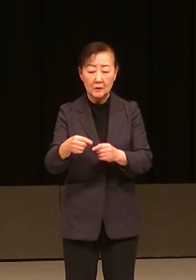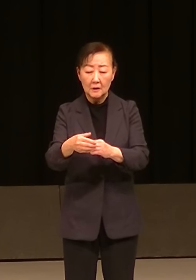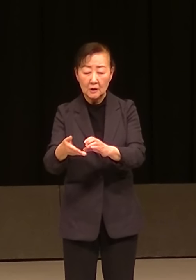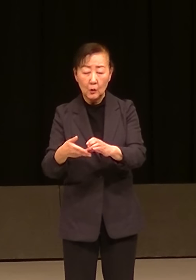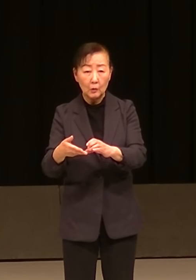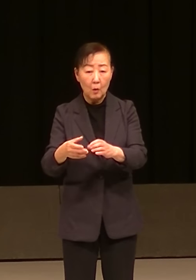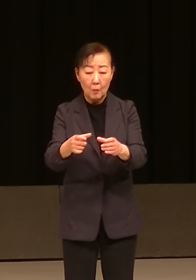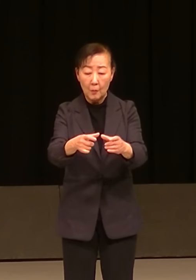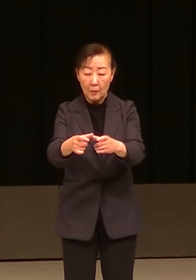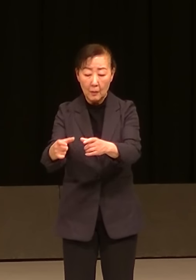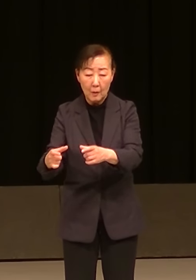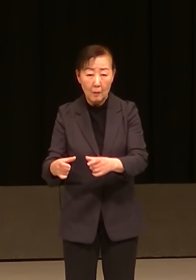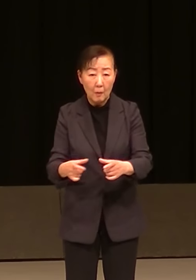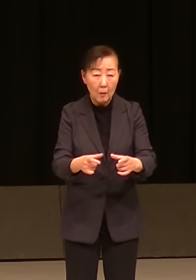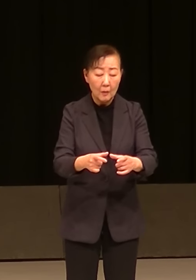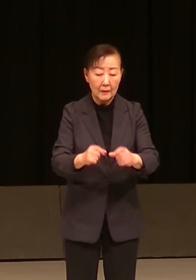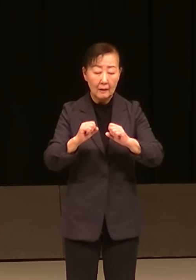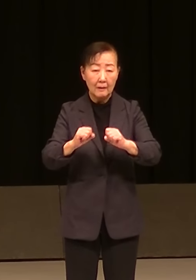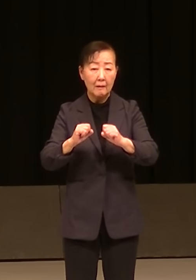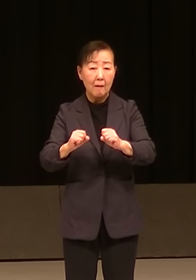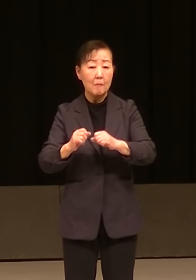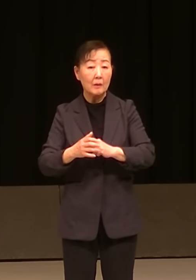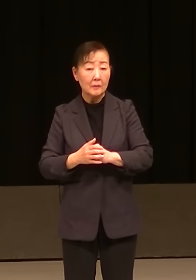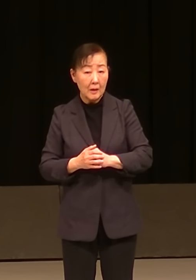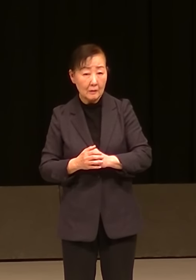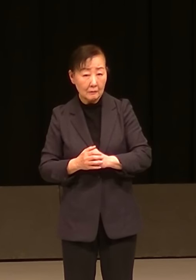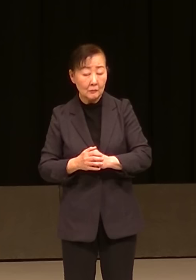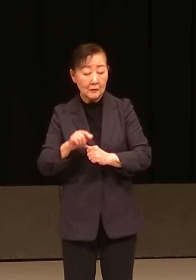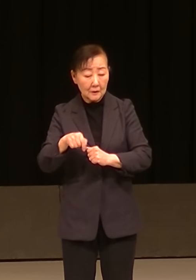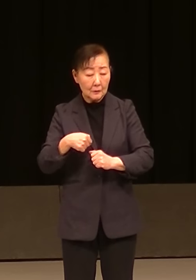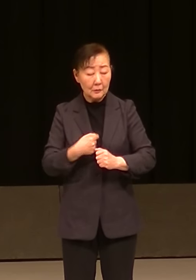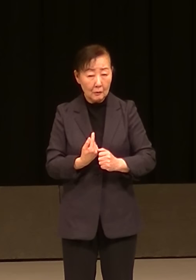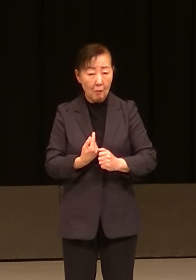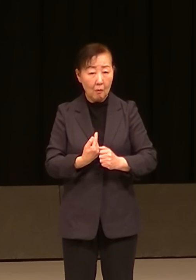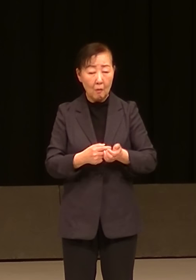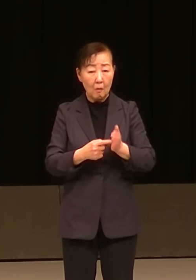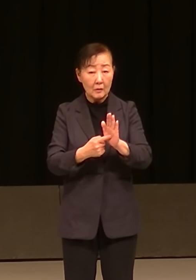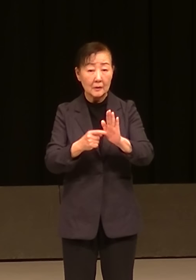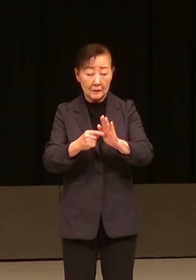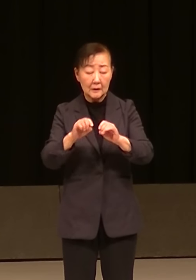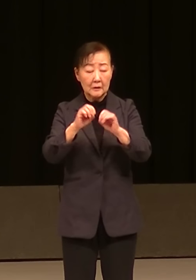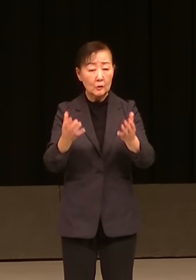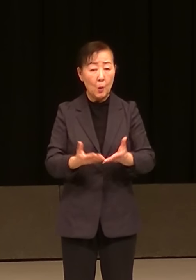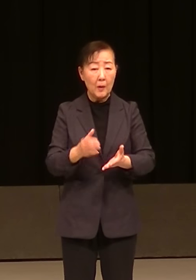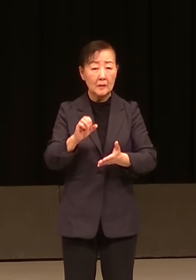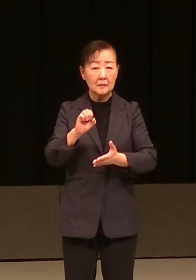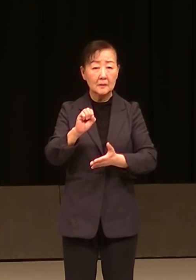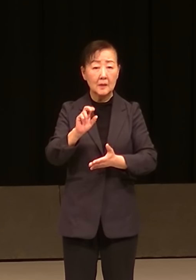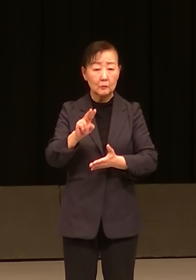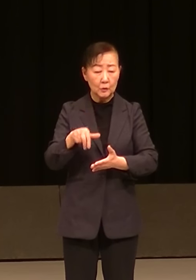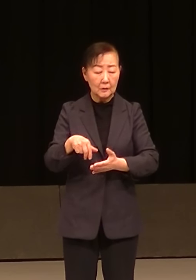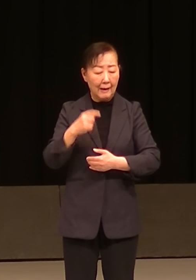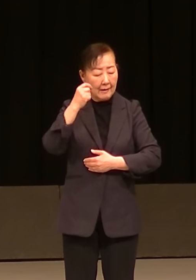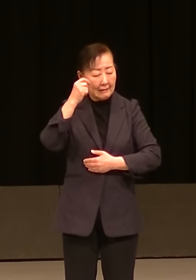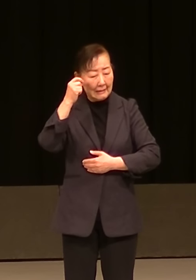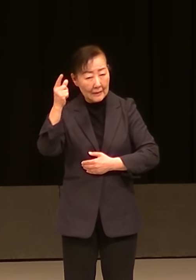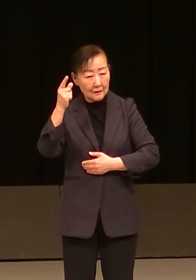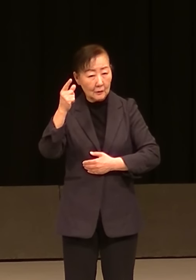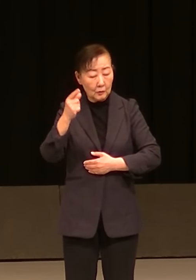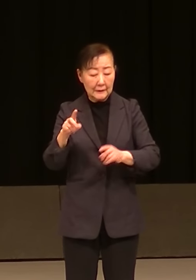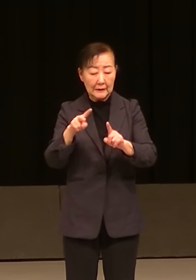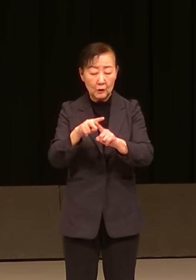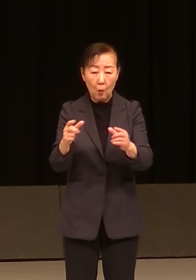い、国々で頑張って自らの存在を維持しているグローバルサウスの、賢き、小国た